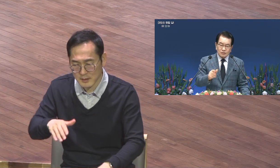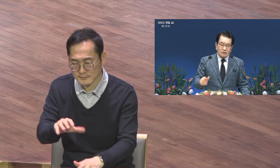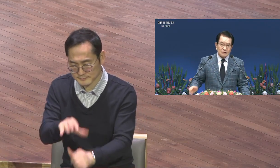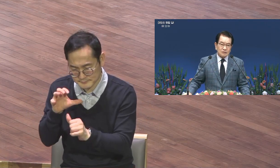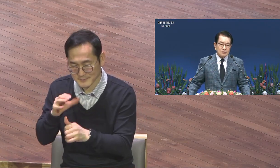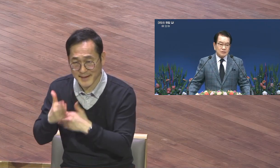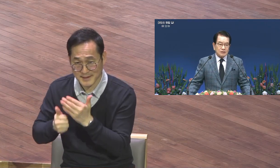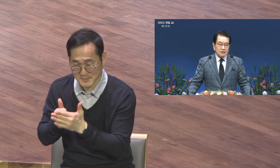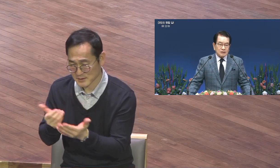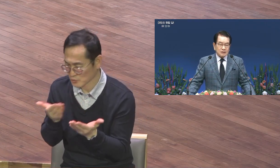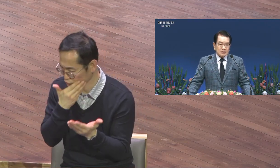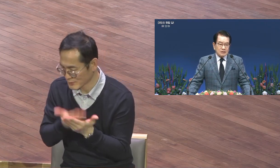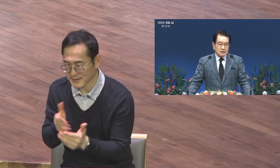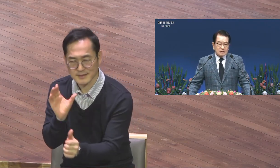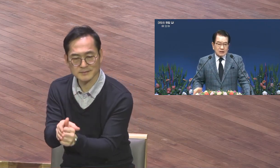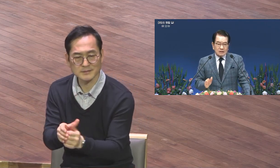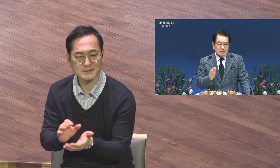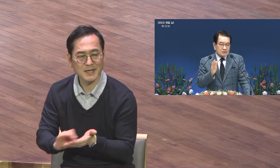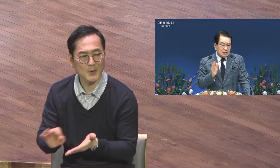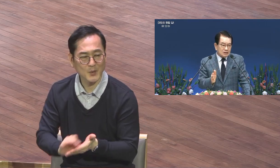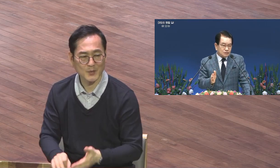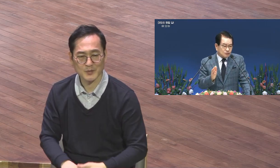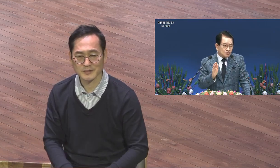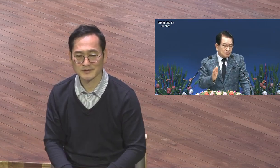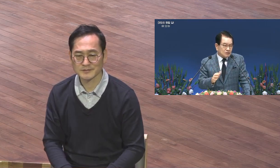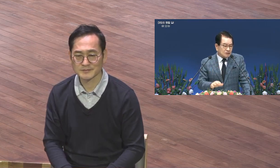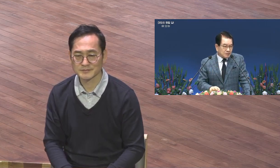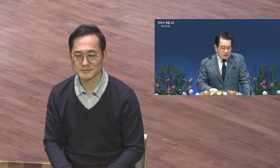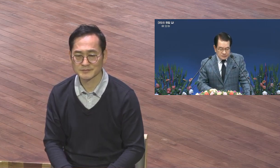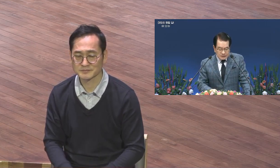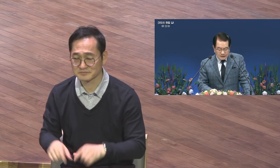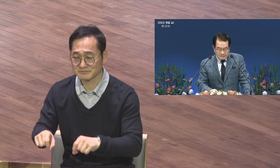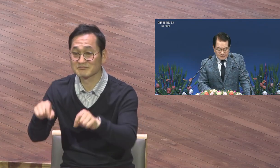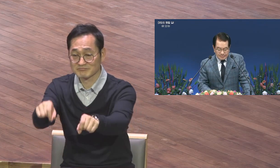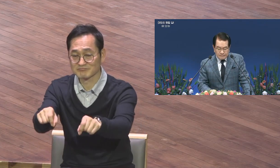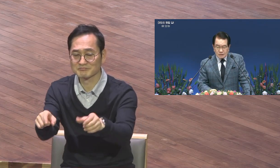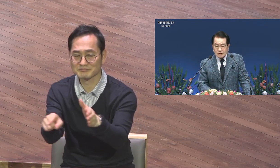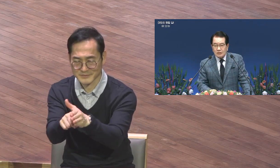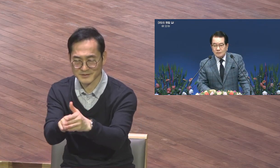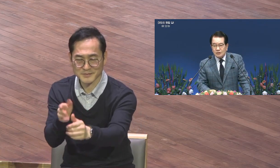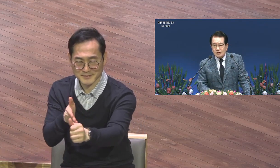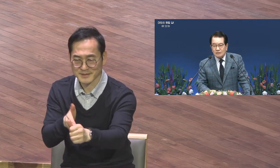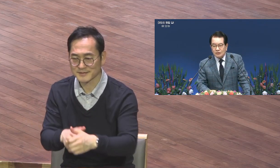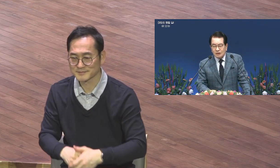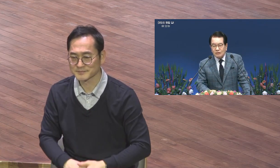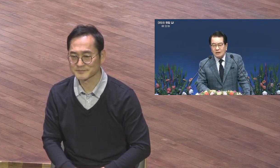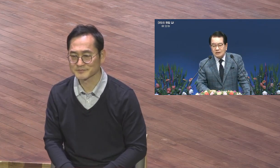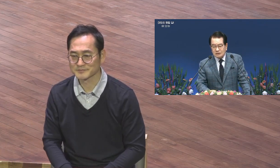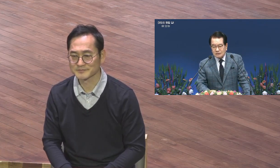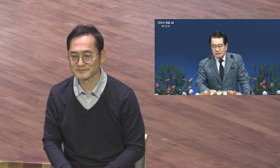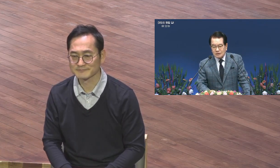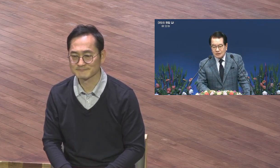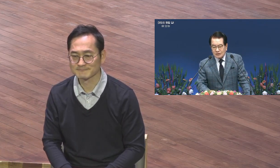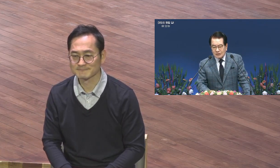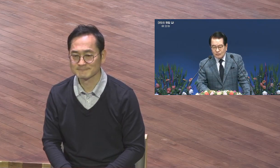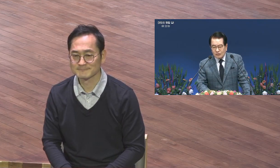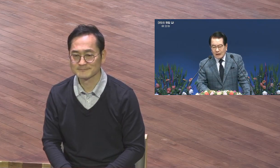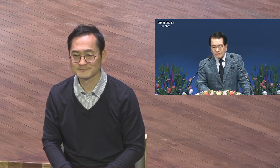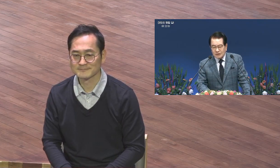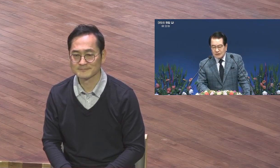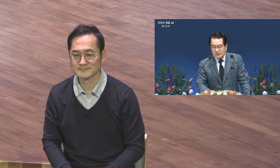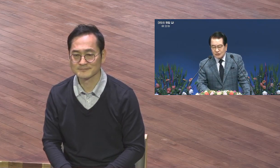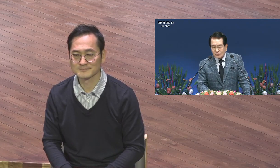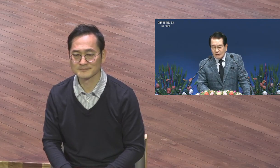기도하는 여러분을 같은 상급을 줄 줄 믿으시 바랍니다. 뭐 저는 뭐 너무 영광이지요.